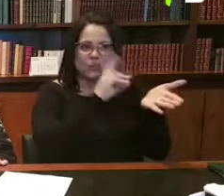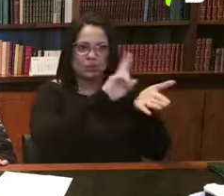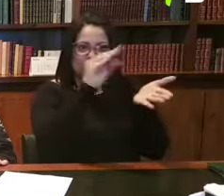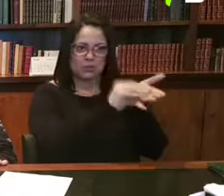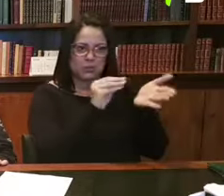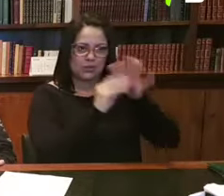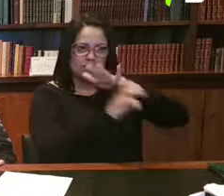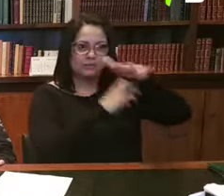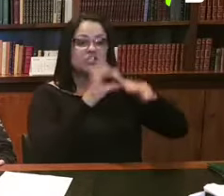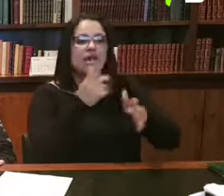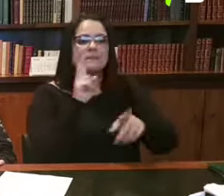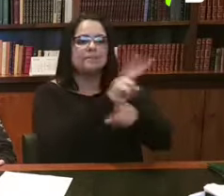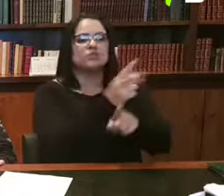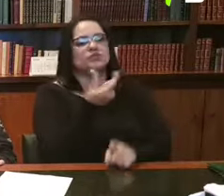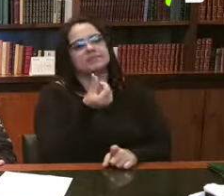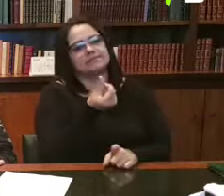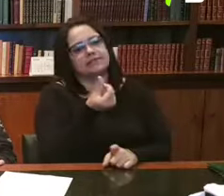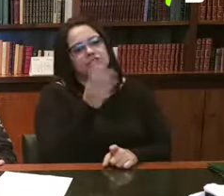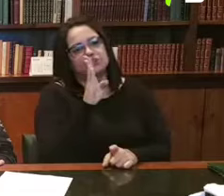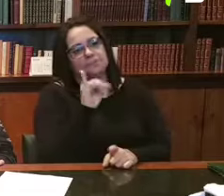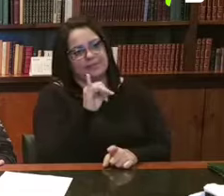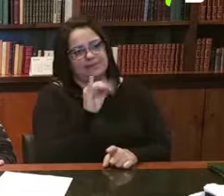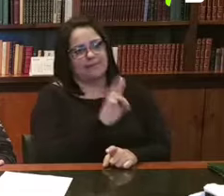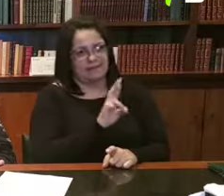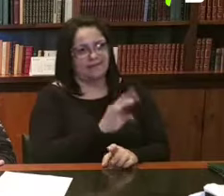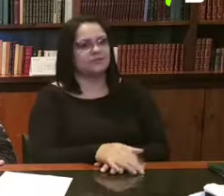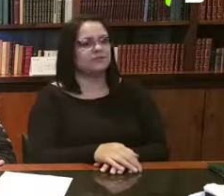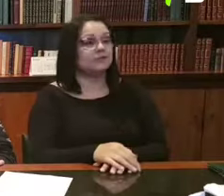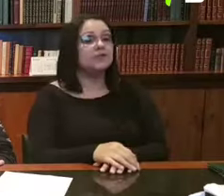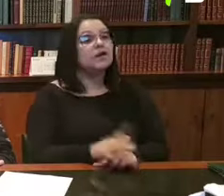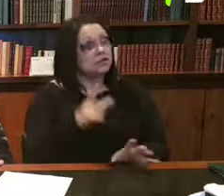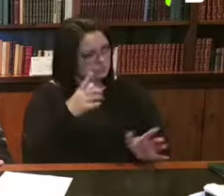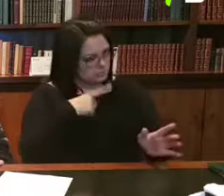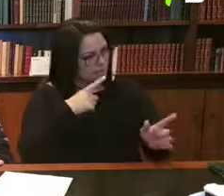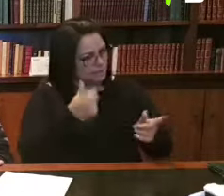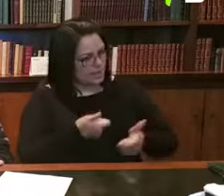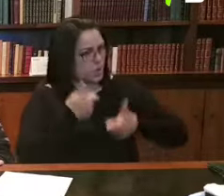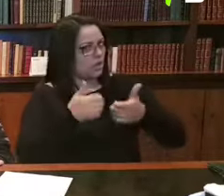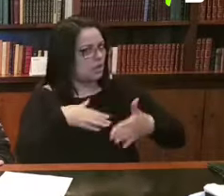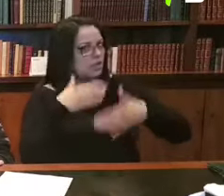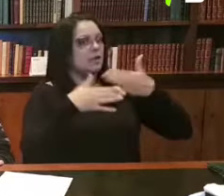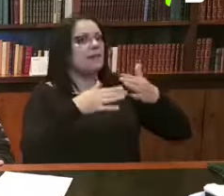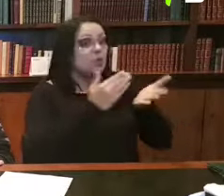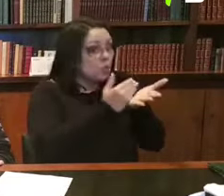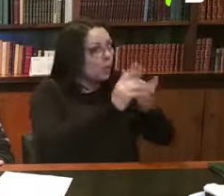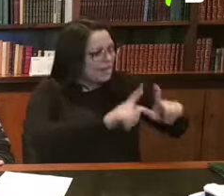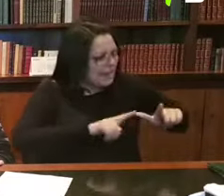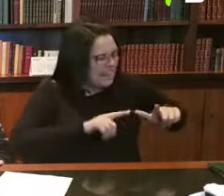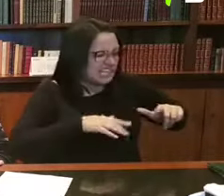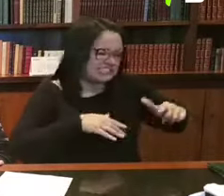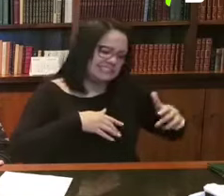é é isso então nós estamos melhorando o tempo inteiro mas concordo viu que o desempenho inicial foi